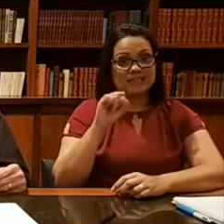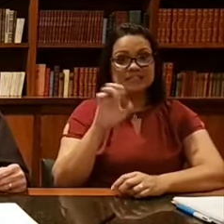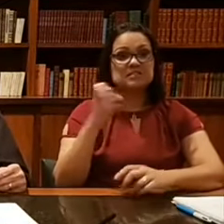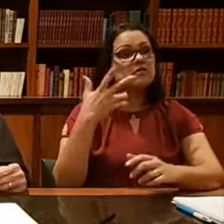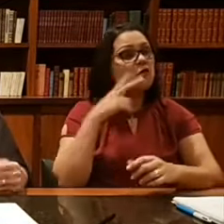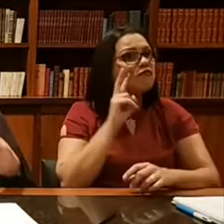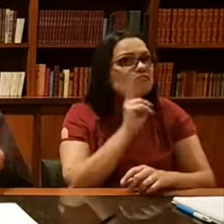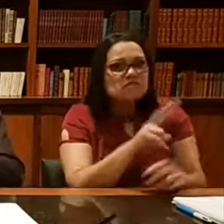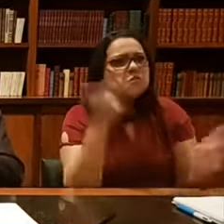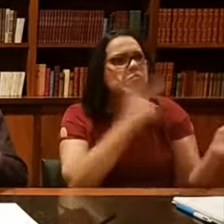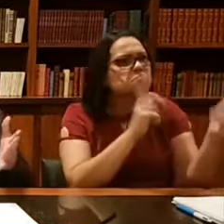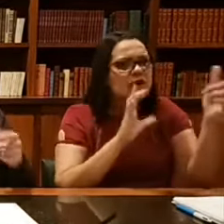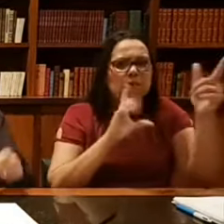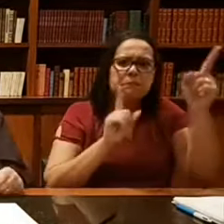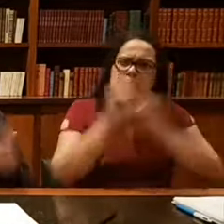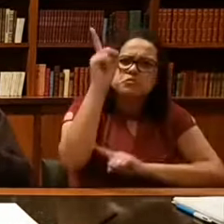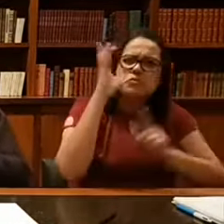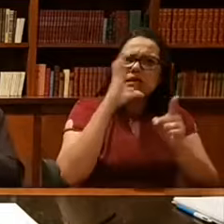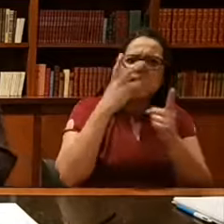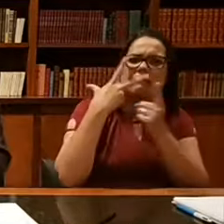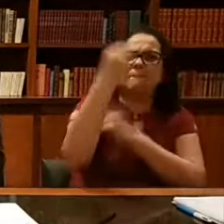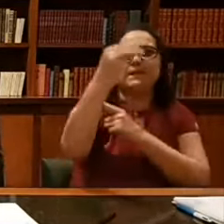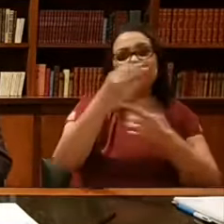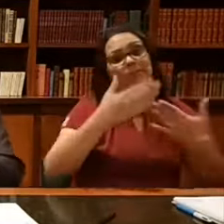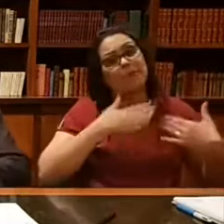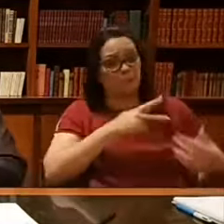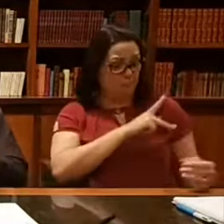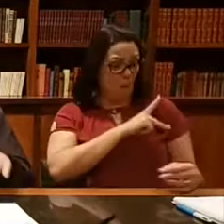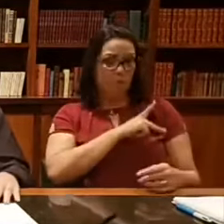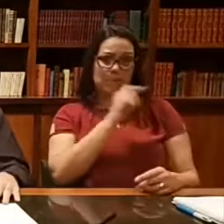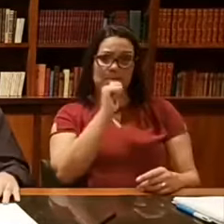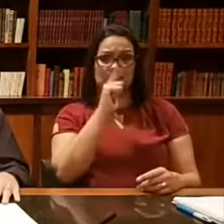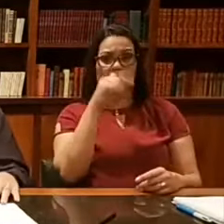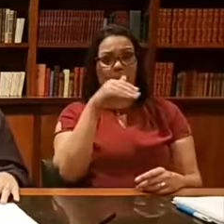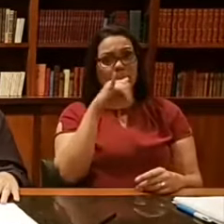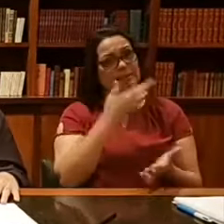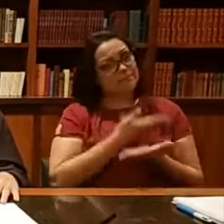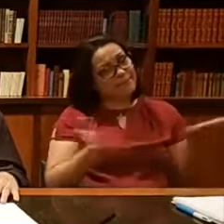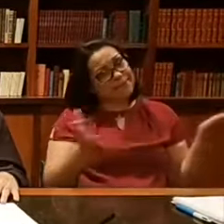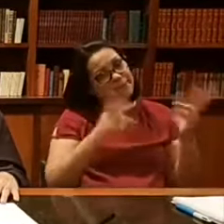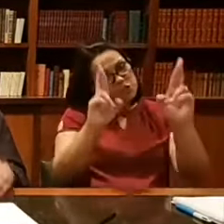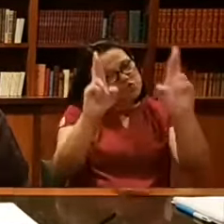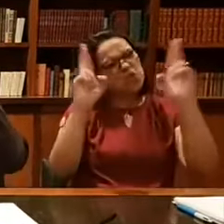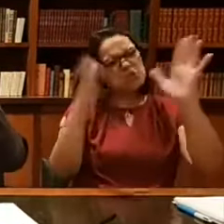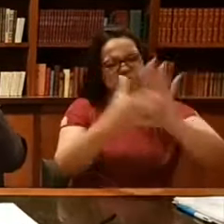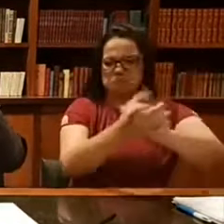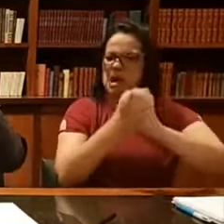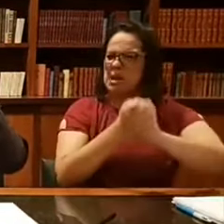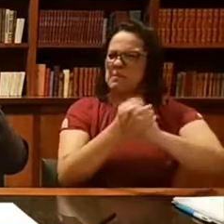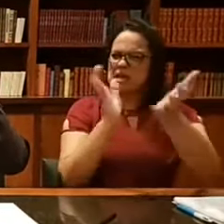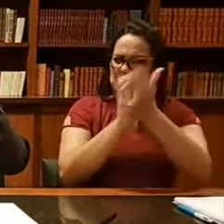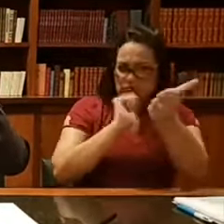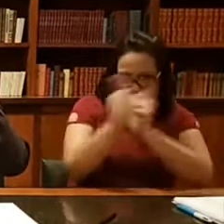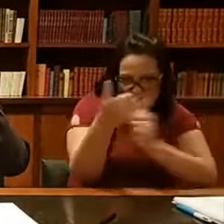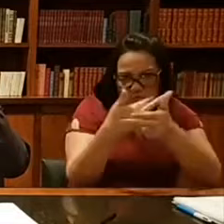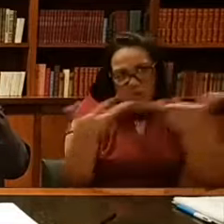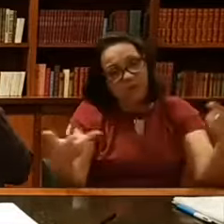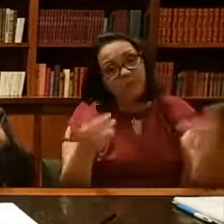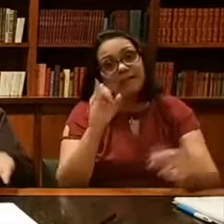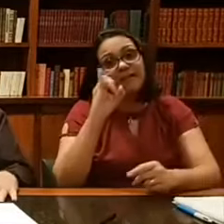Vibrei, tá certo? Torci para o melhor futebol. O meu Palmeiras ficou lá atrás. Apenas torci para o melhor aí. Não deu para o Inter, né?